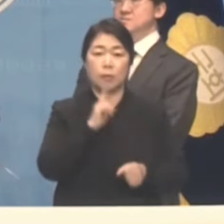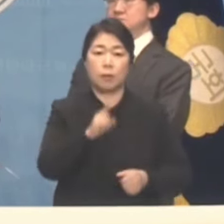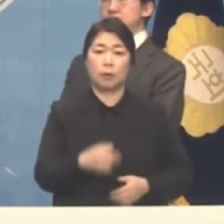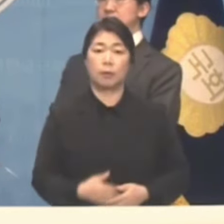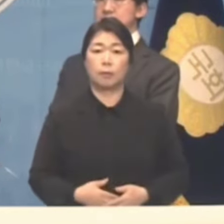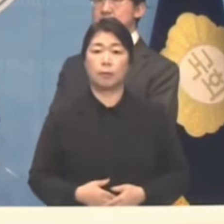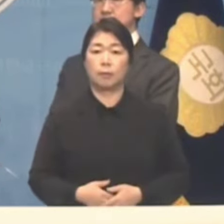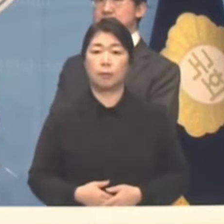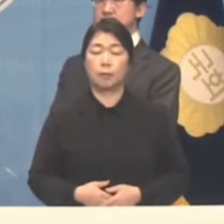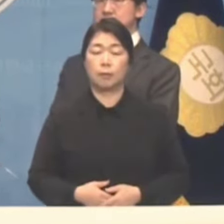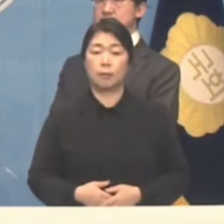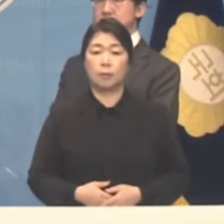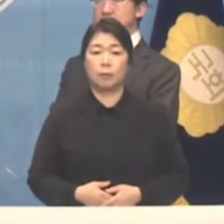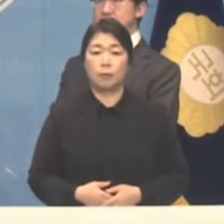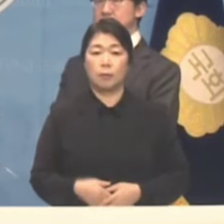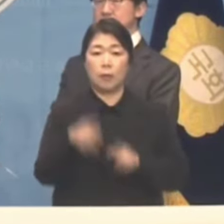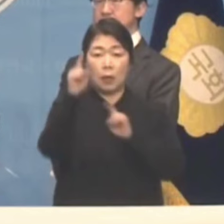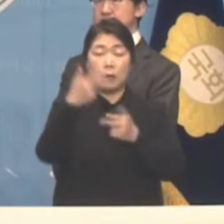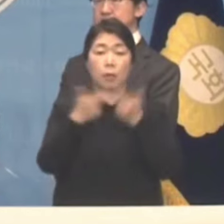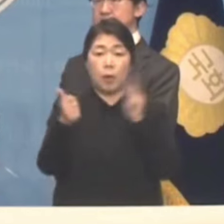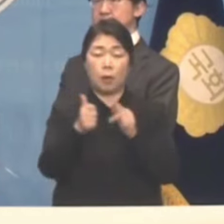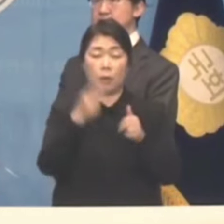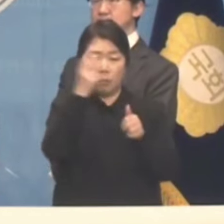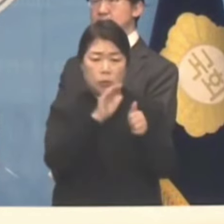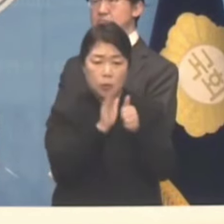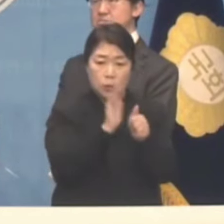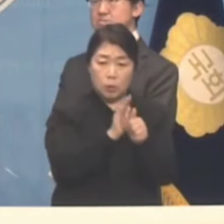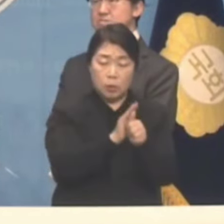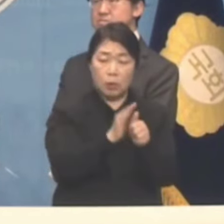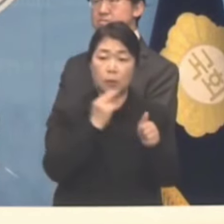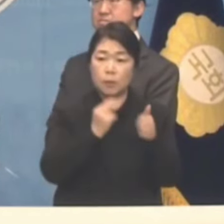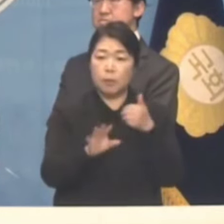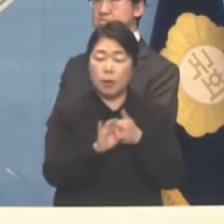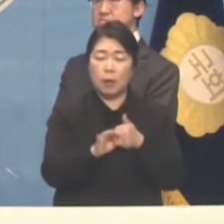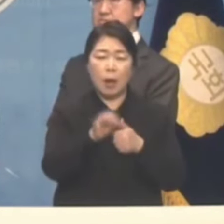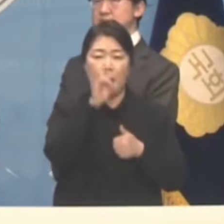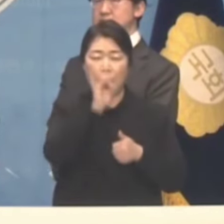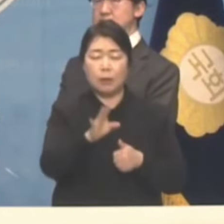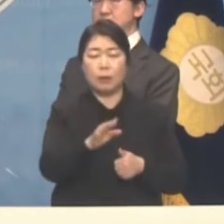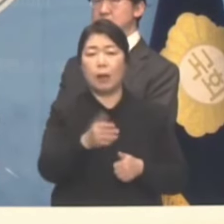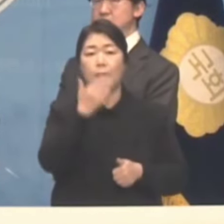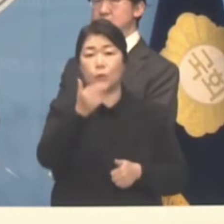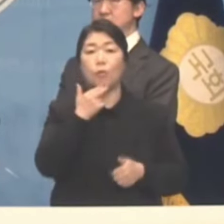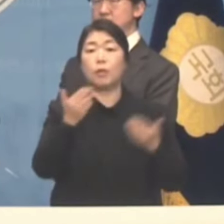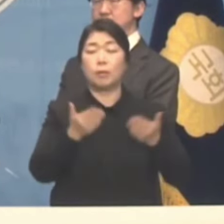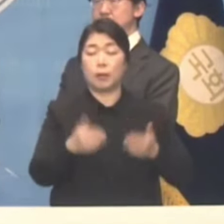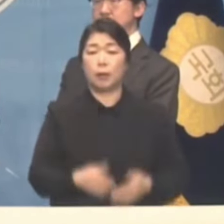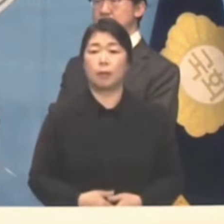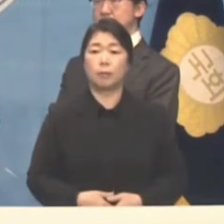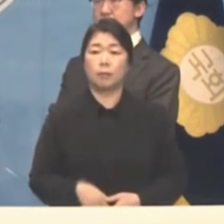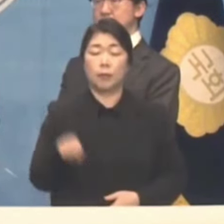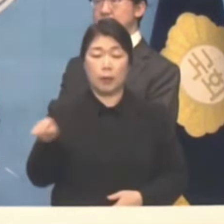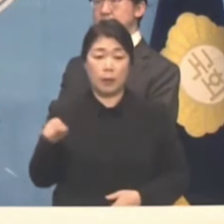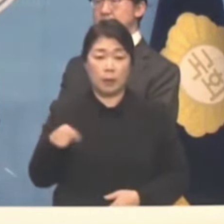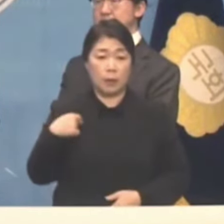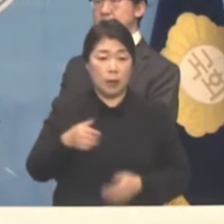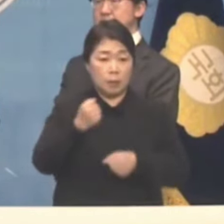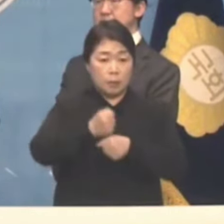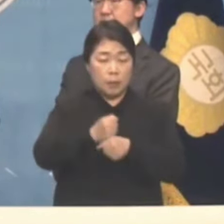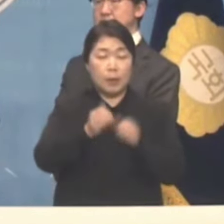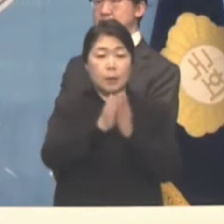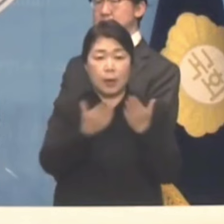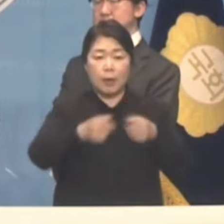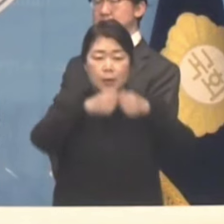이유입니다 이재명의 비호 없이는 결코 불가능한 일입니다이 책에 제가